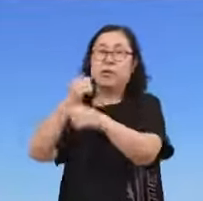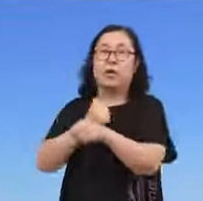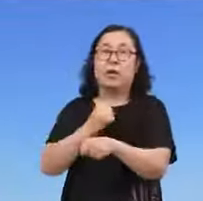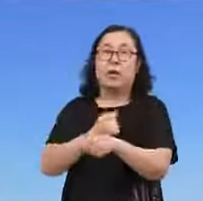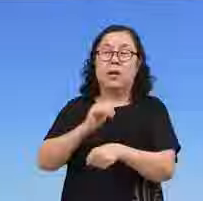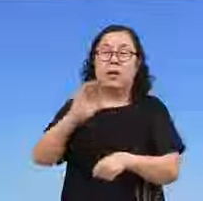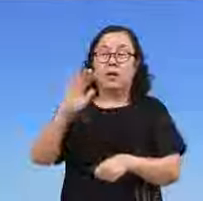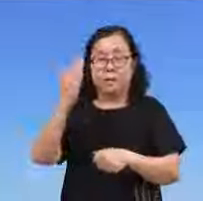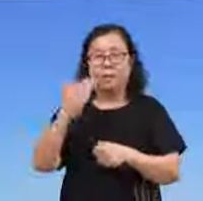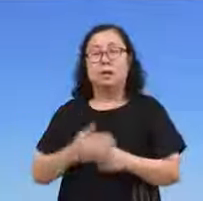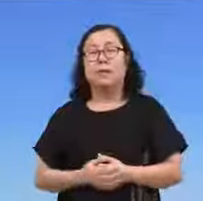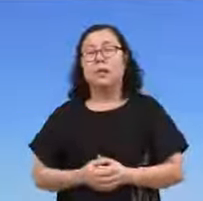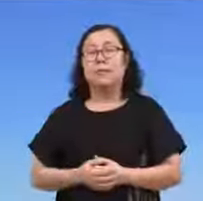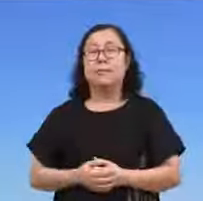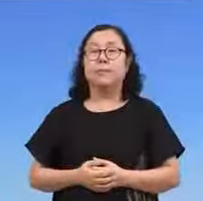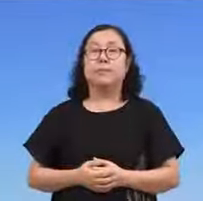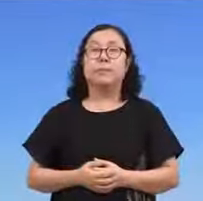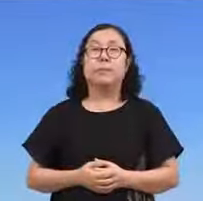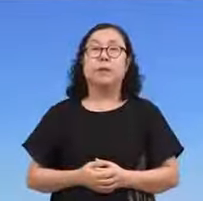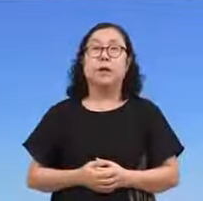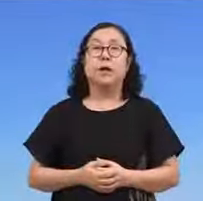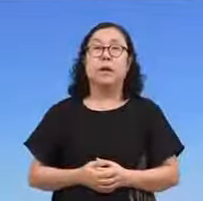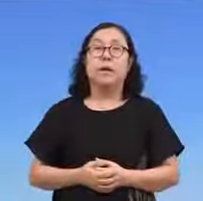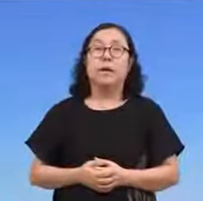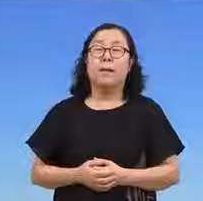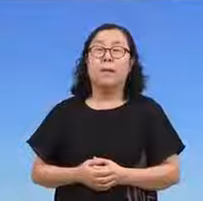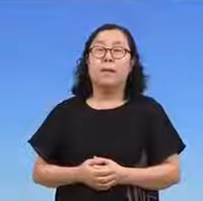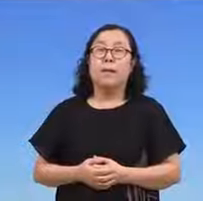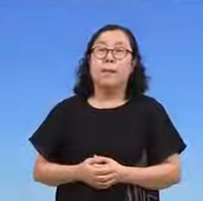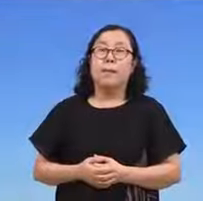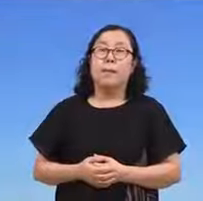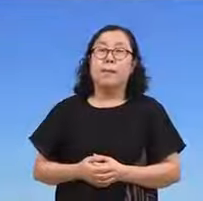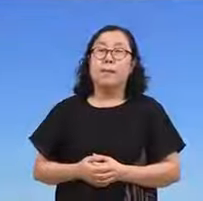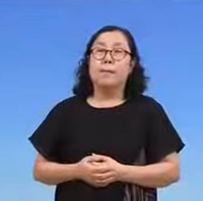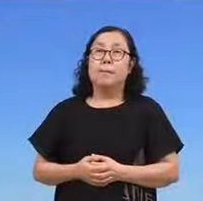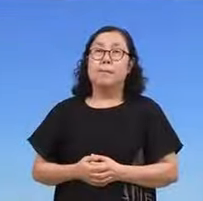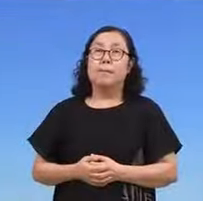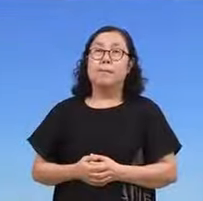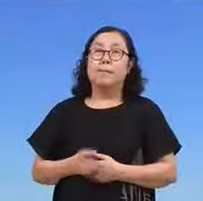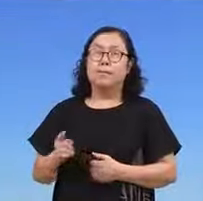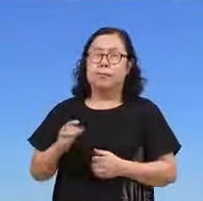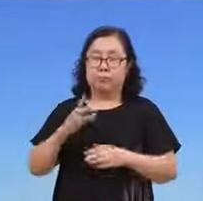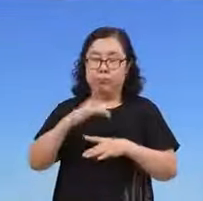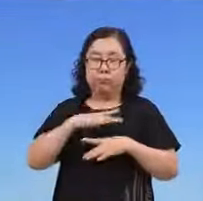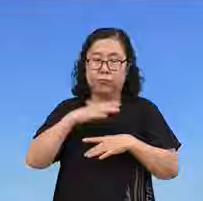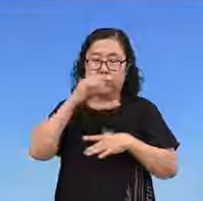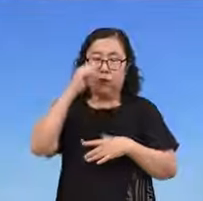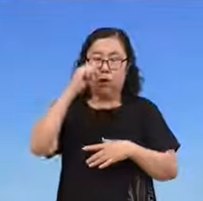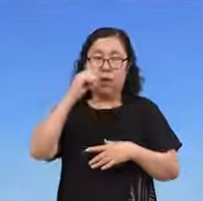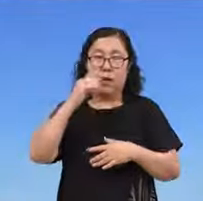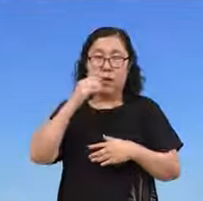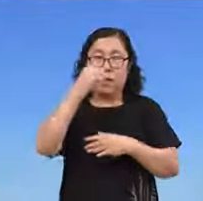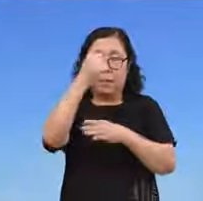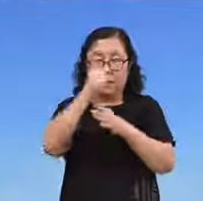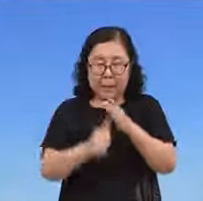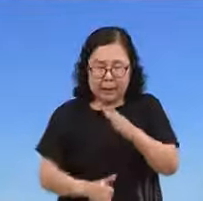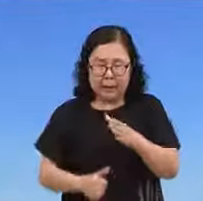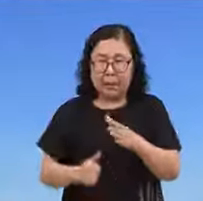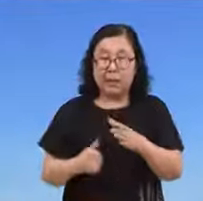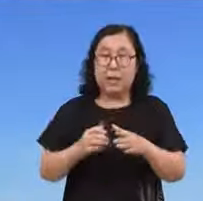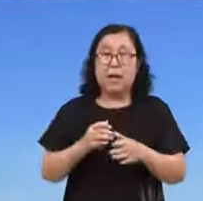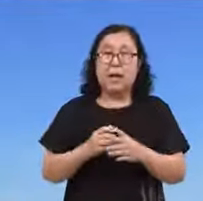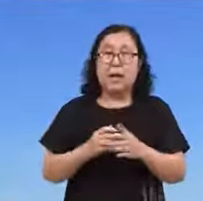저는 이 두려움에 빠진